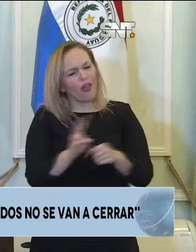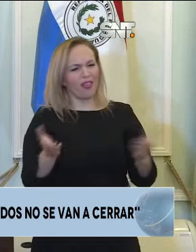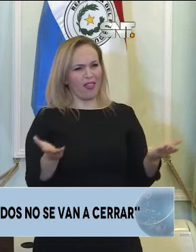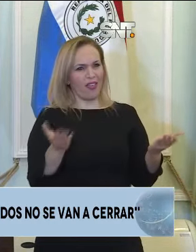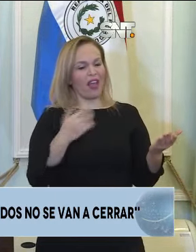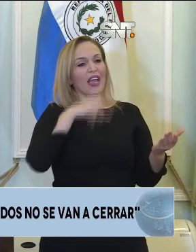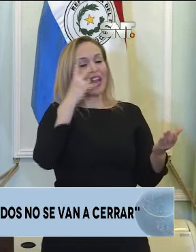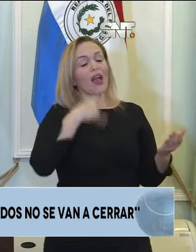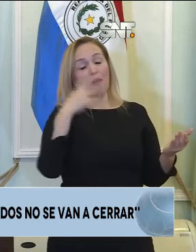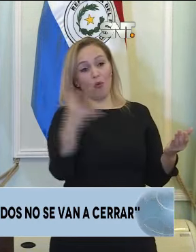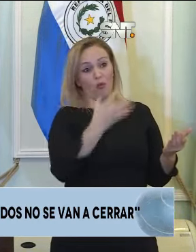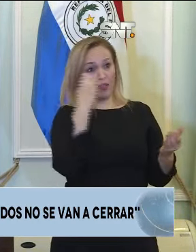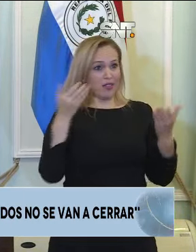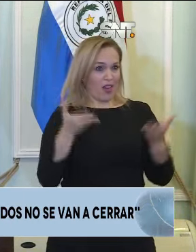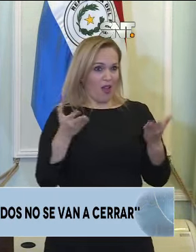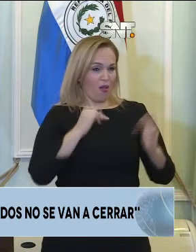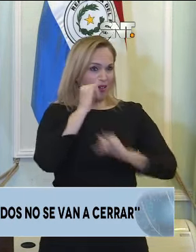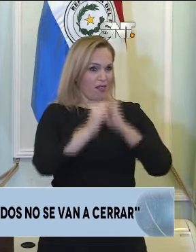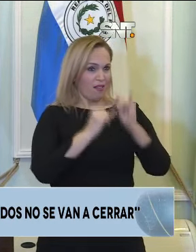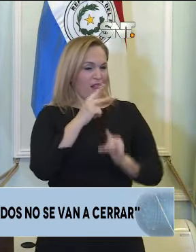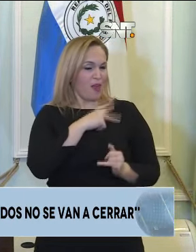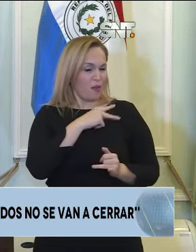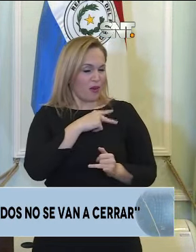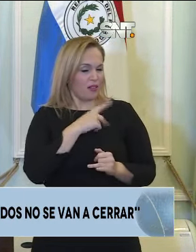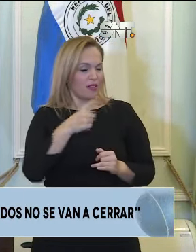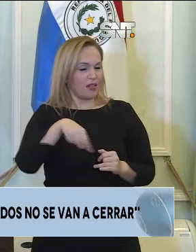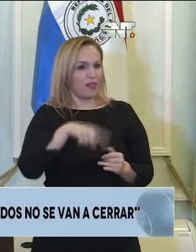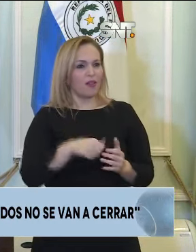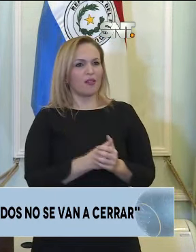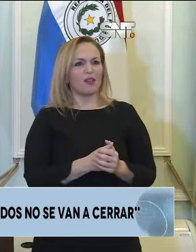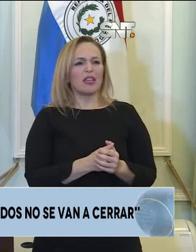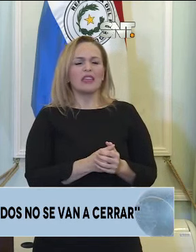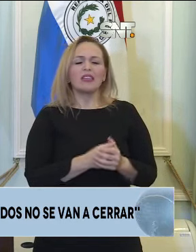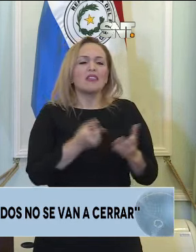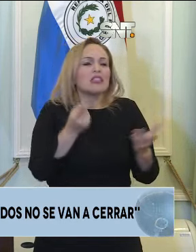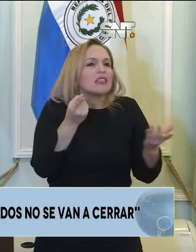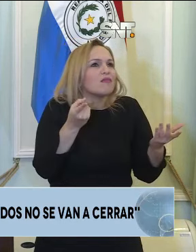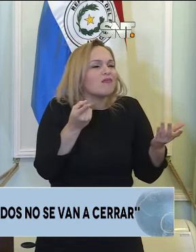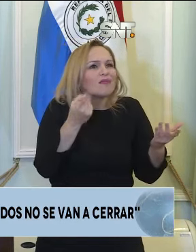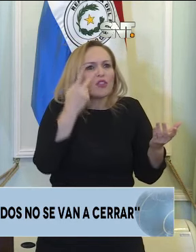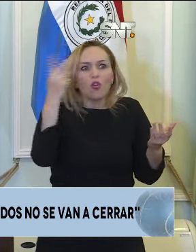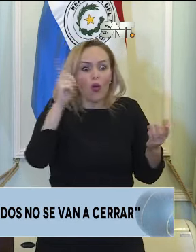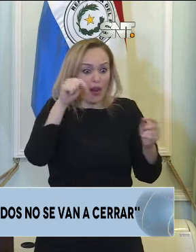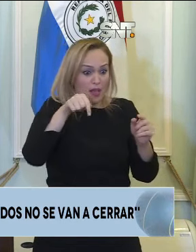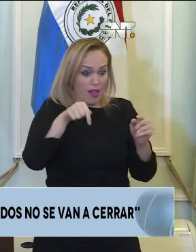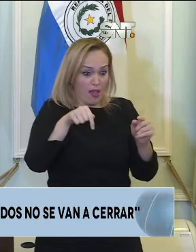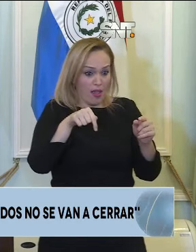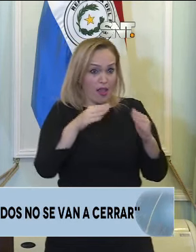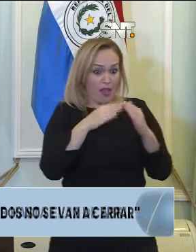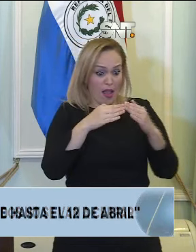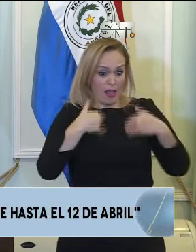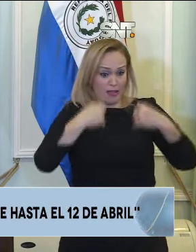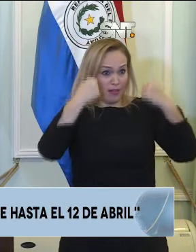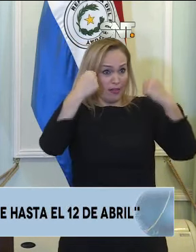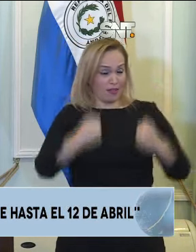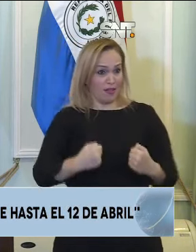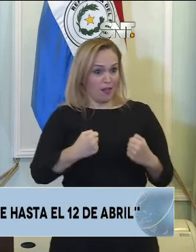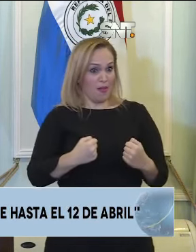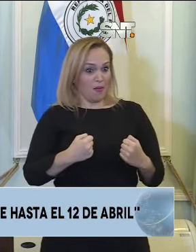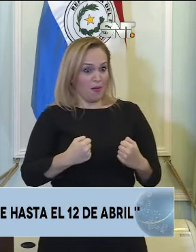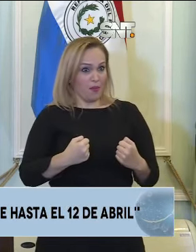aprovechar de paso para decir a la gente, a los ciudadanos y a las ciudadanas, que no crean que este periodo de cuarentena permite